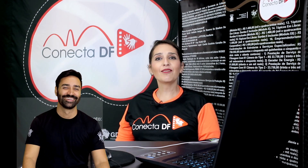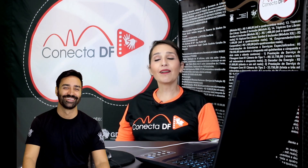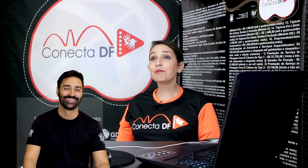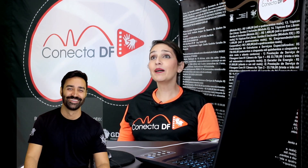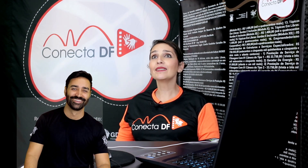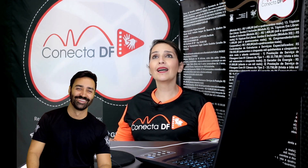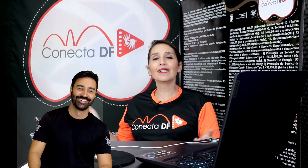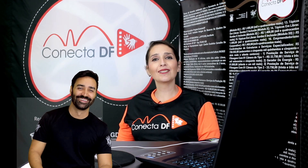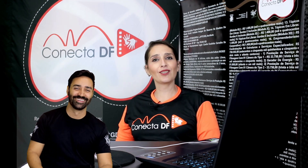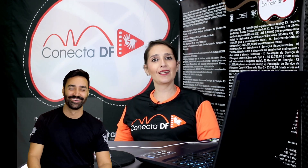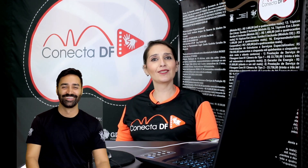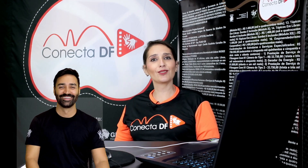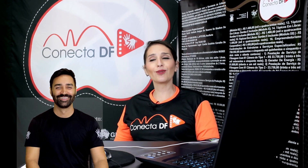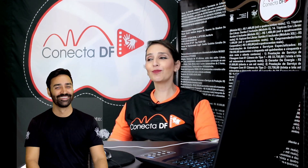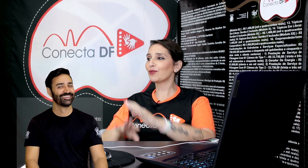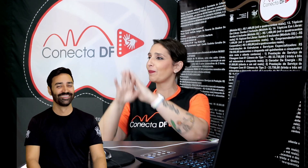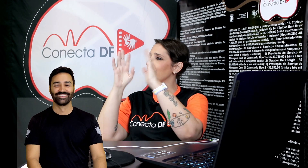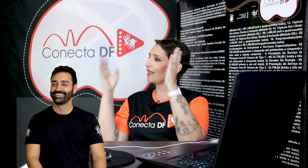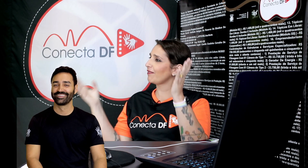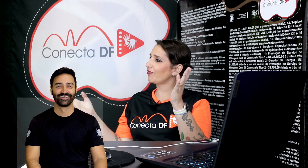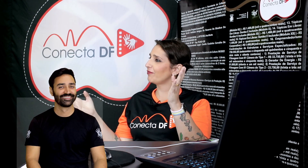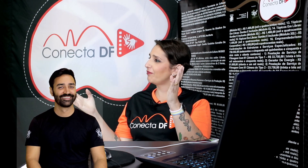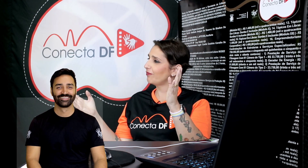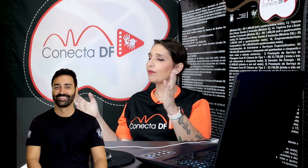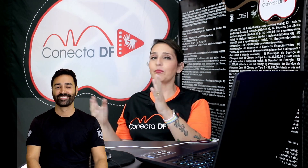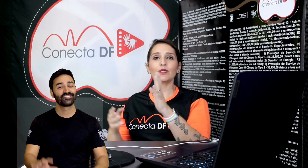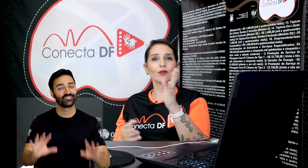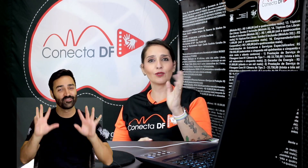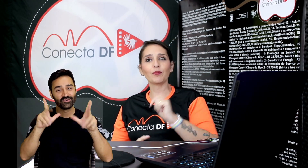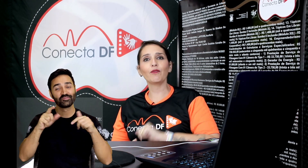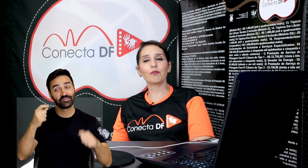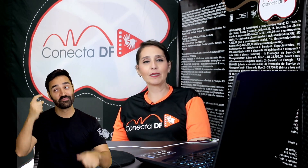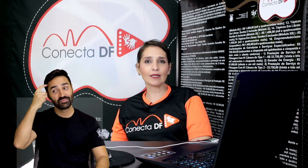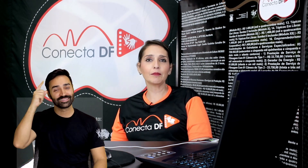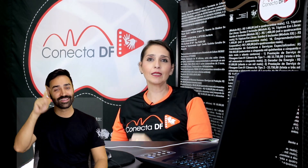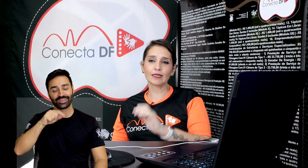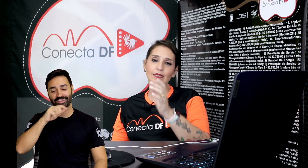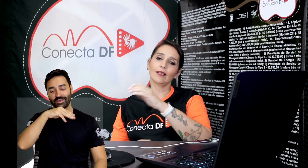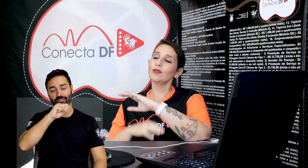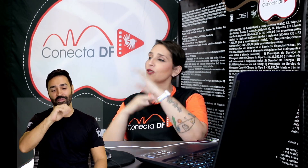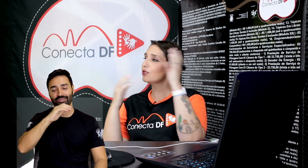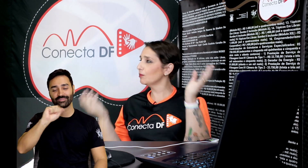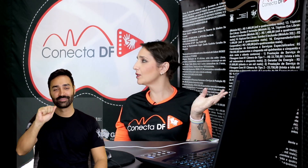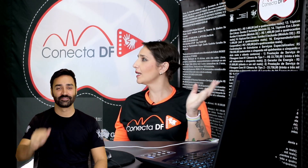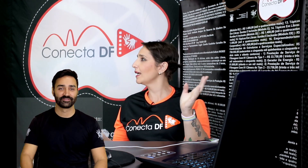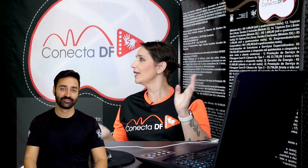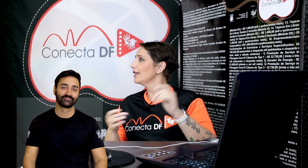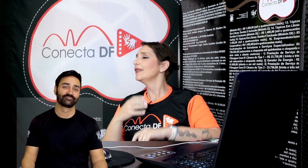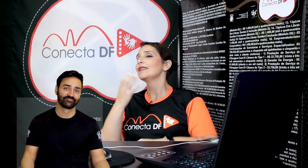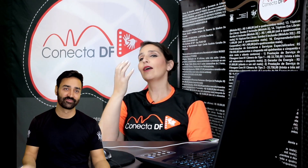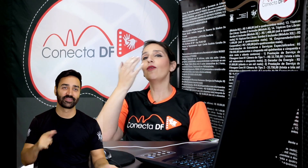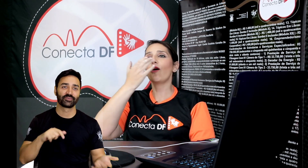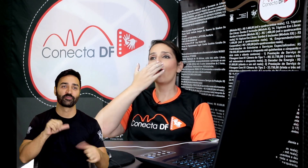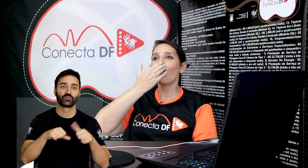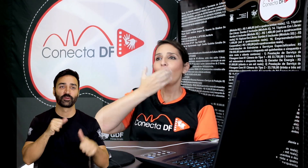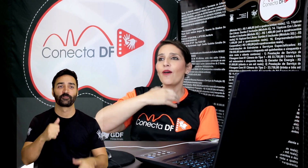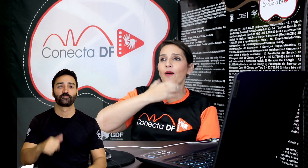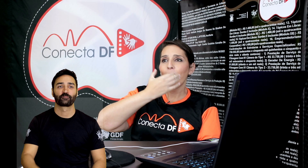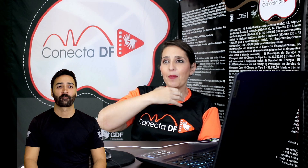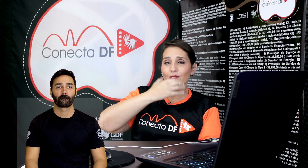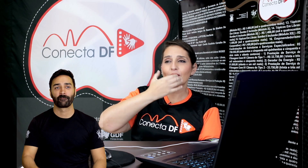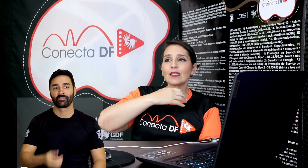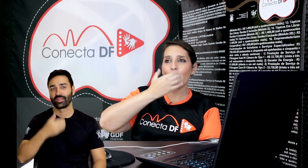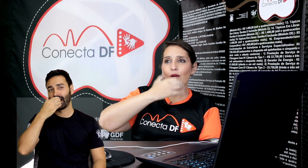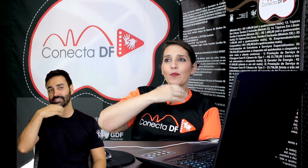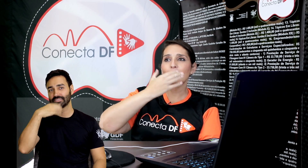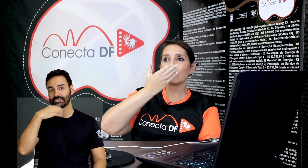Banana. Eu falo, banana, gente, todo mundo pensa na... Pois hoje o povo pensa na banana, então a gente muda, né? Então, ó,